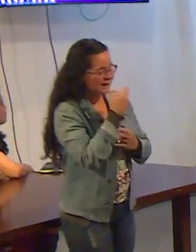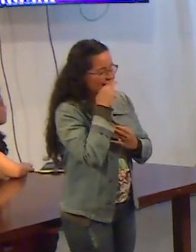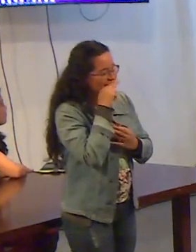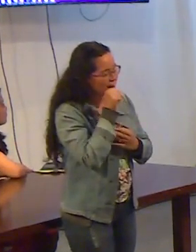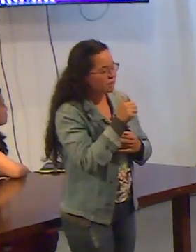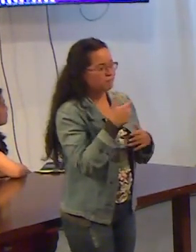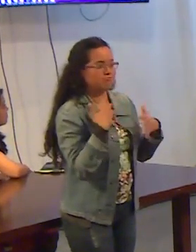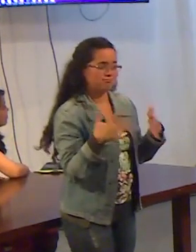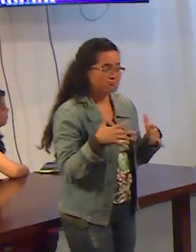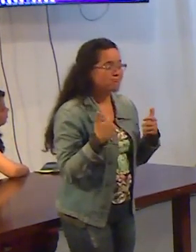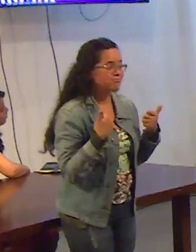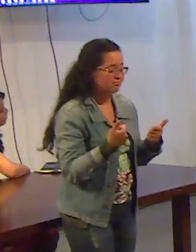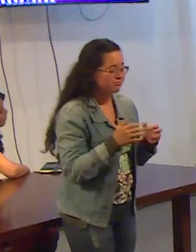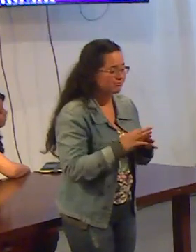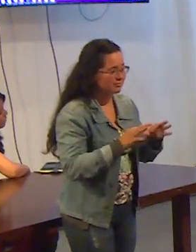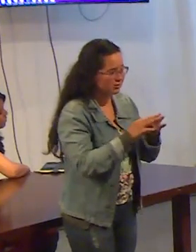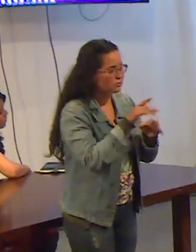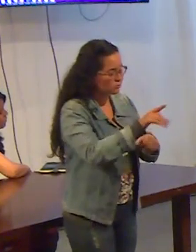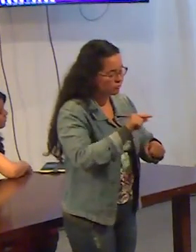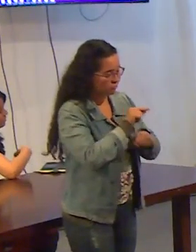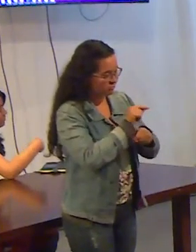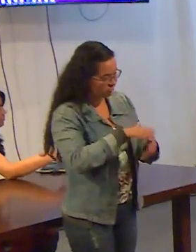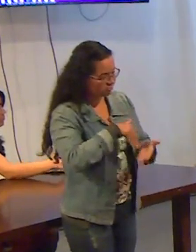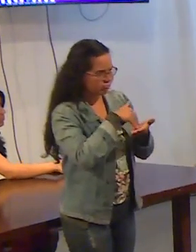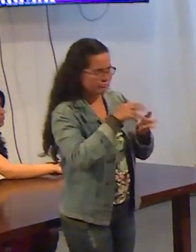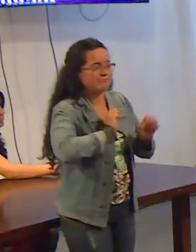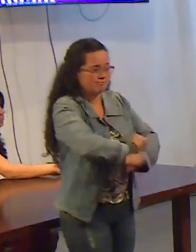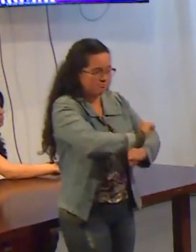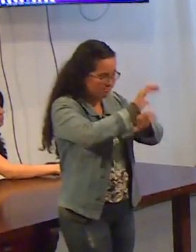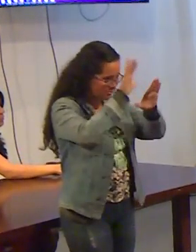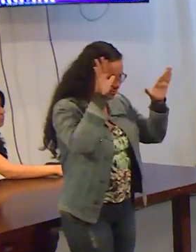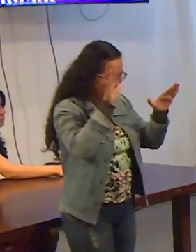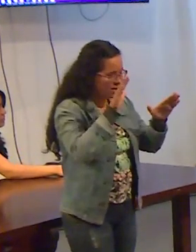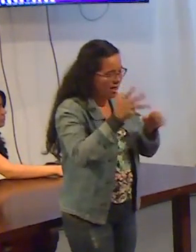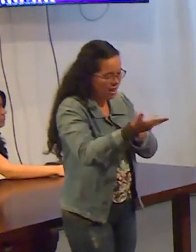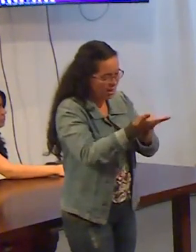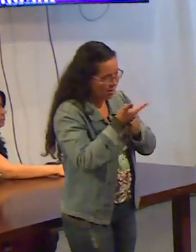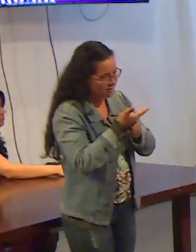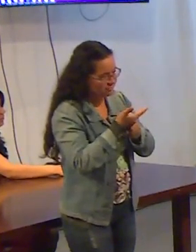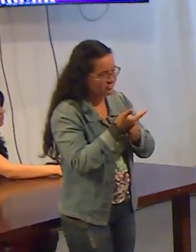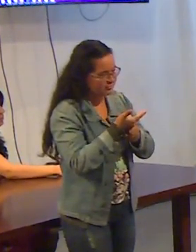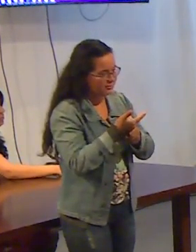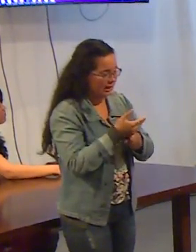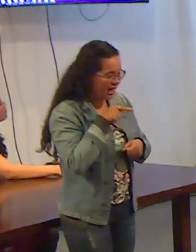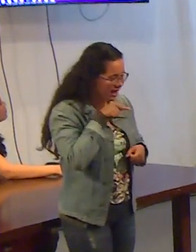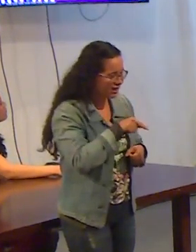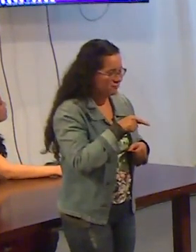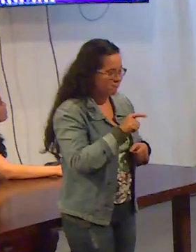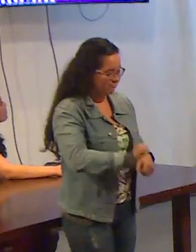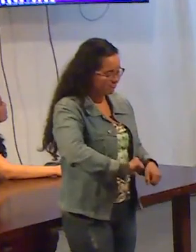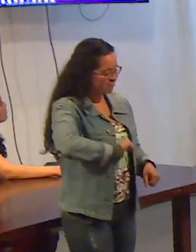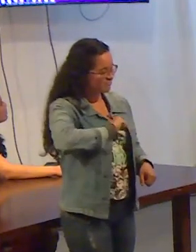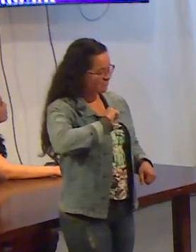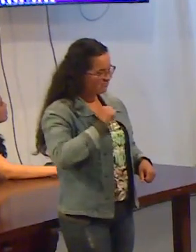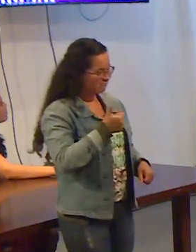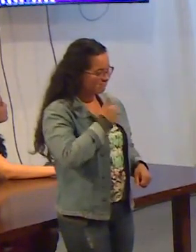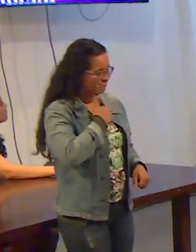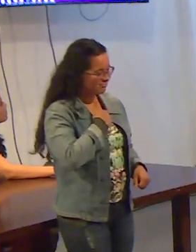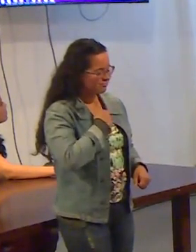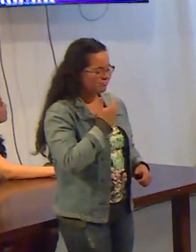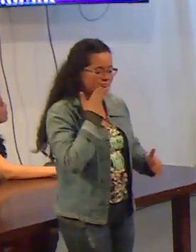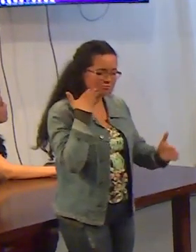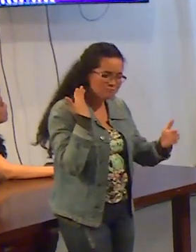muy valiosa y tiene una crítica muy clara con respecto al arte. Eso también me enorgullece hartísimo. Y